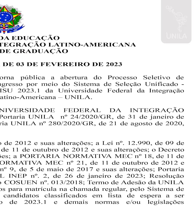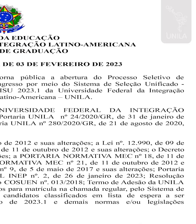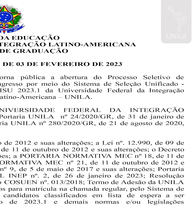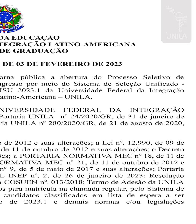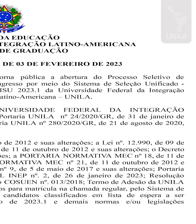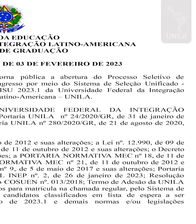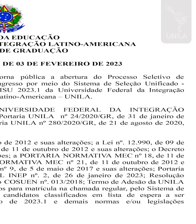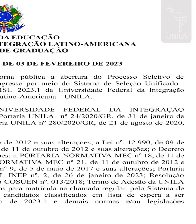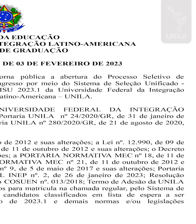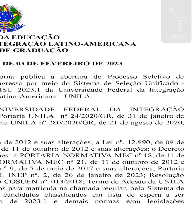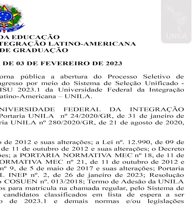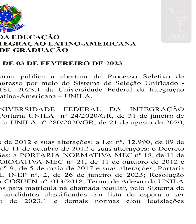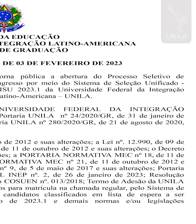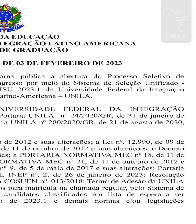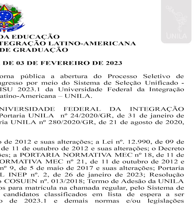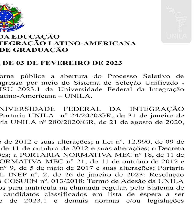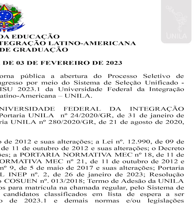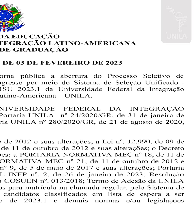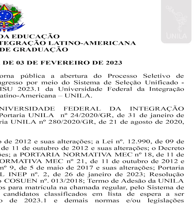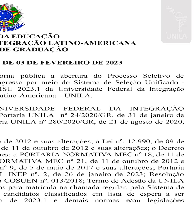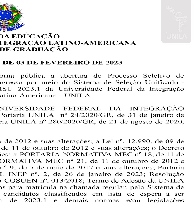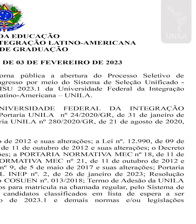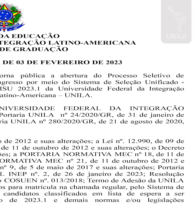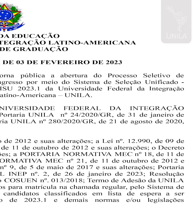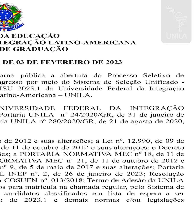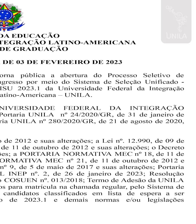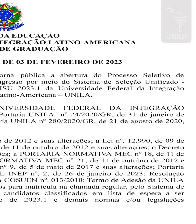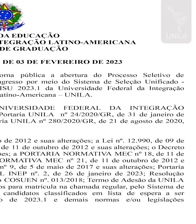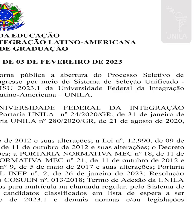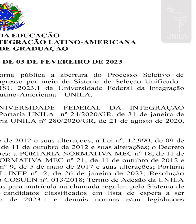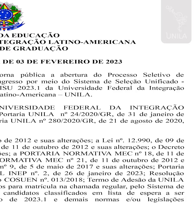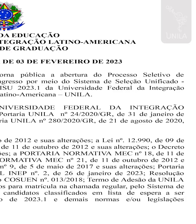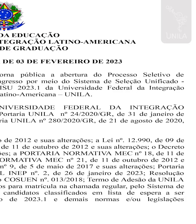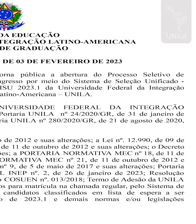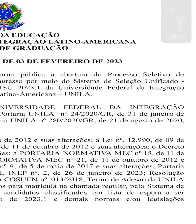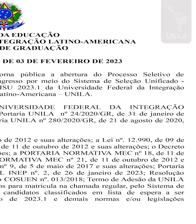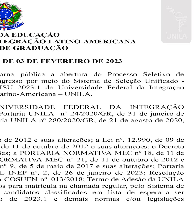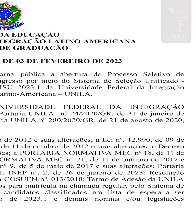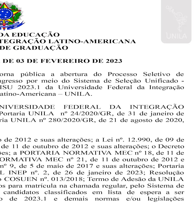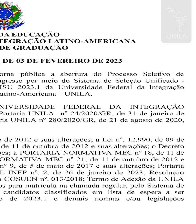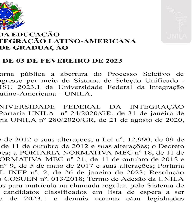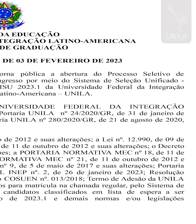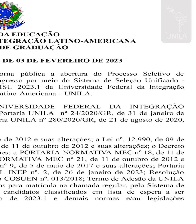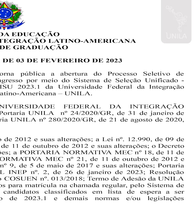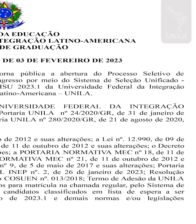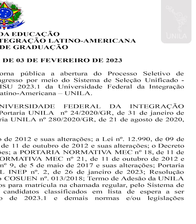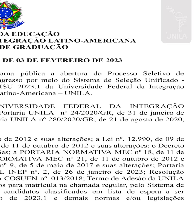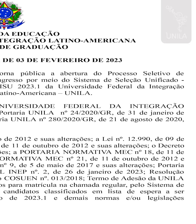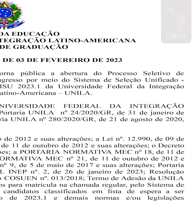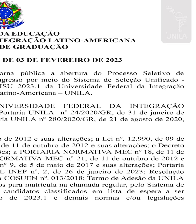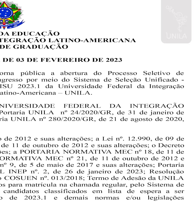Integração Latino-Americana, UNILA, designado pela Portaria UNILA, número